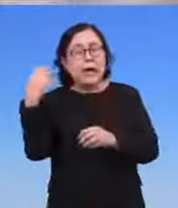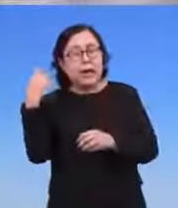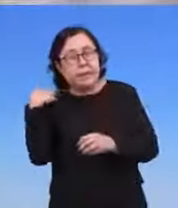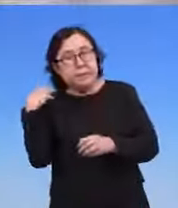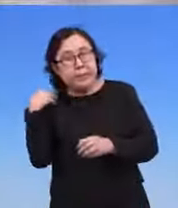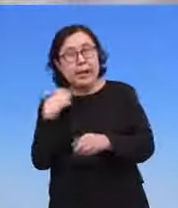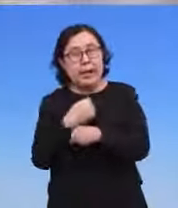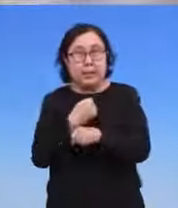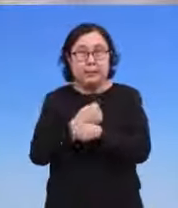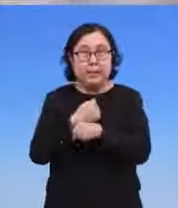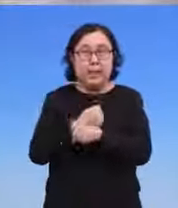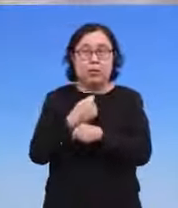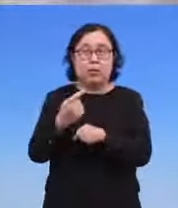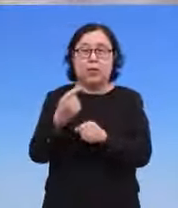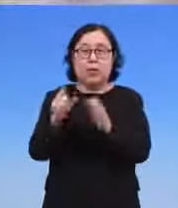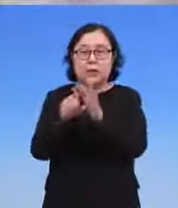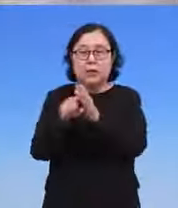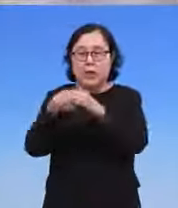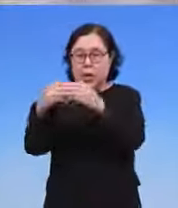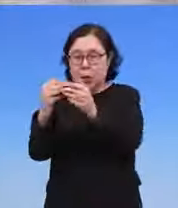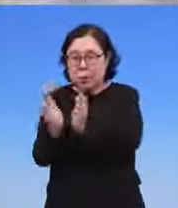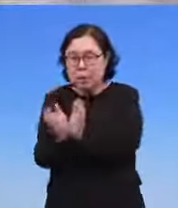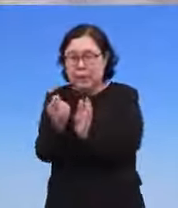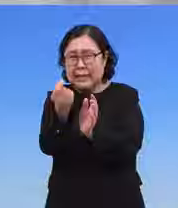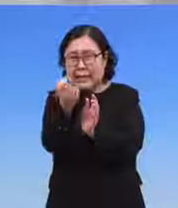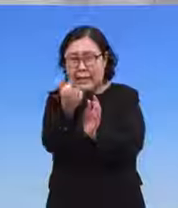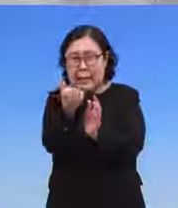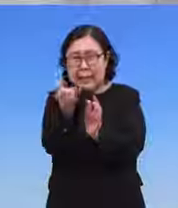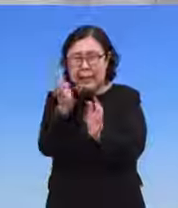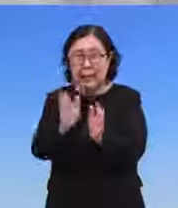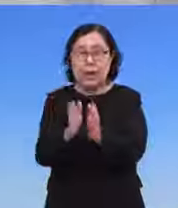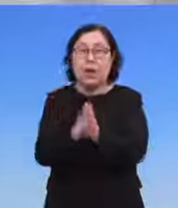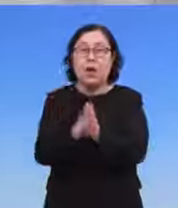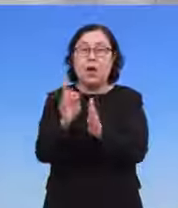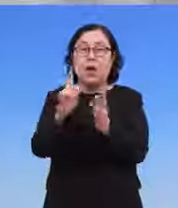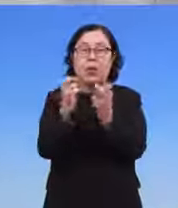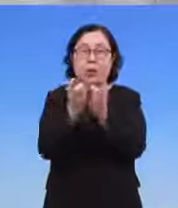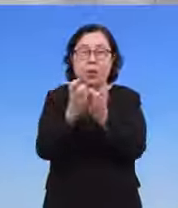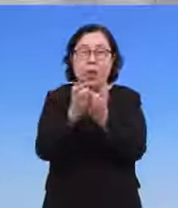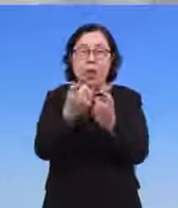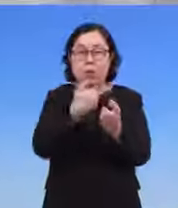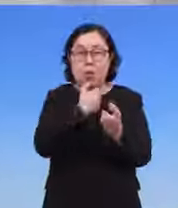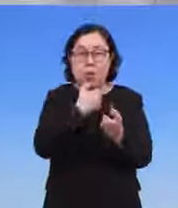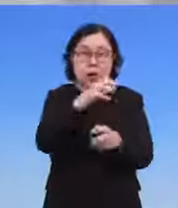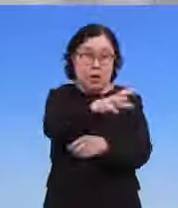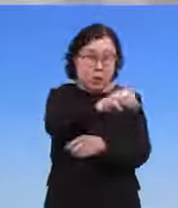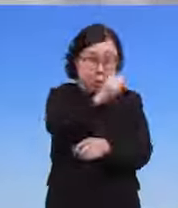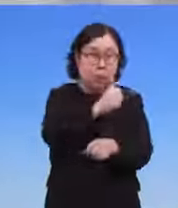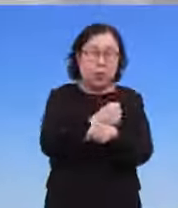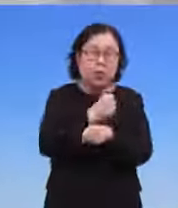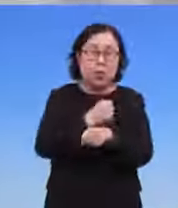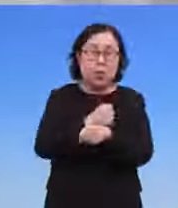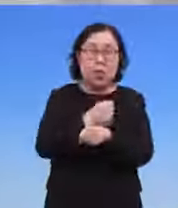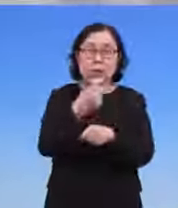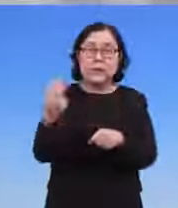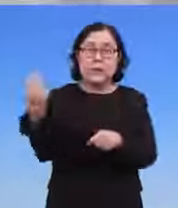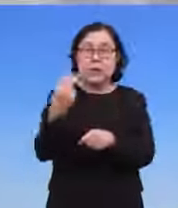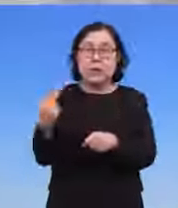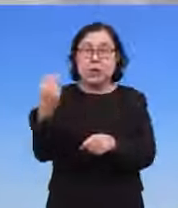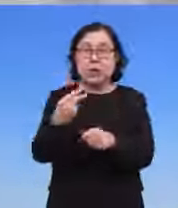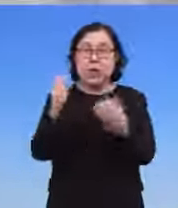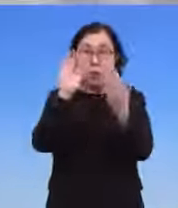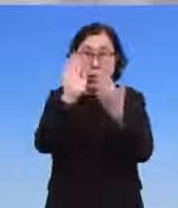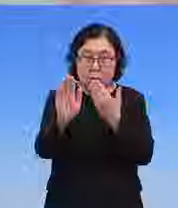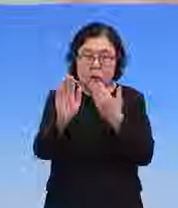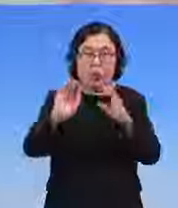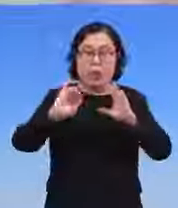그 변방의 조그마한 지역에서 시작한 신앙 공동체가 어떻게 로마를 정복하고 2000년이 지난 지금까지도